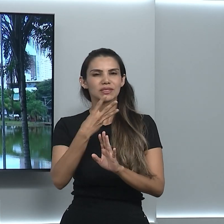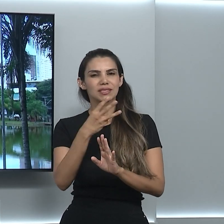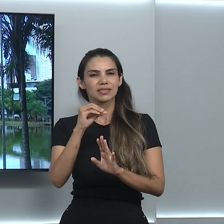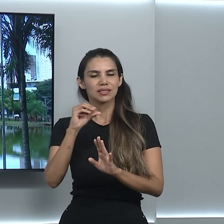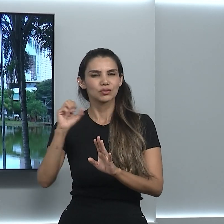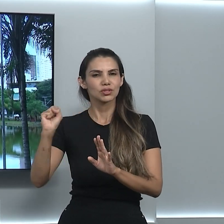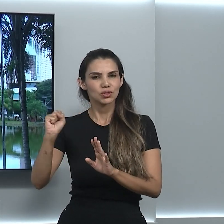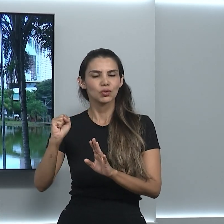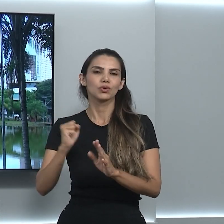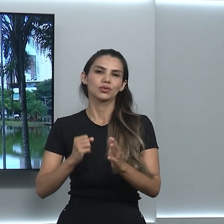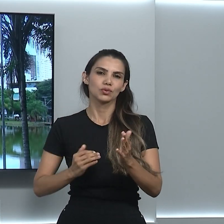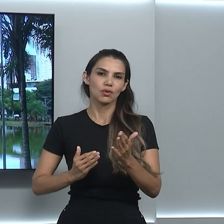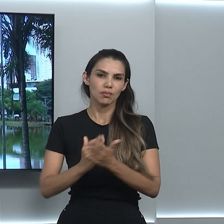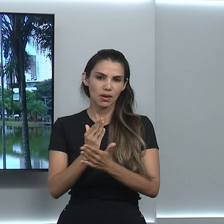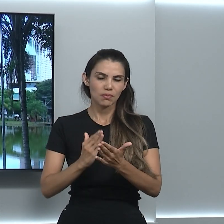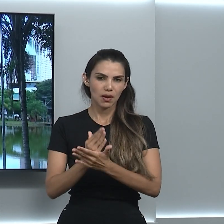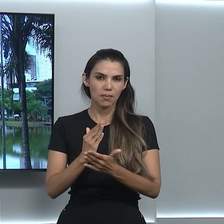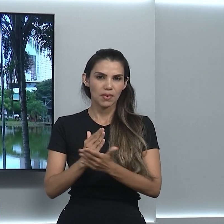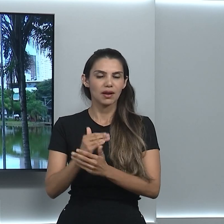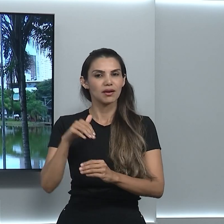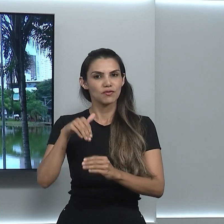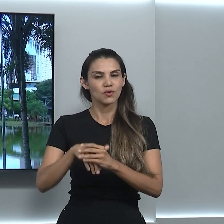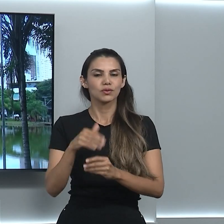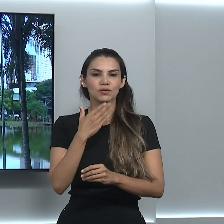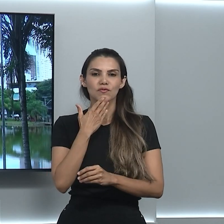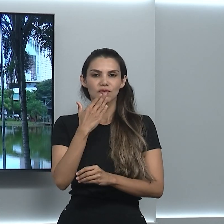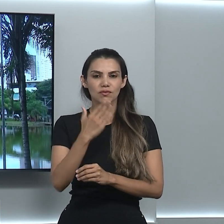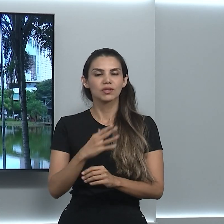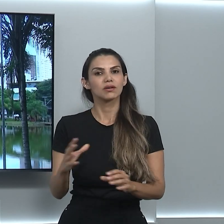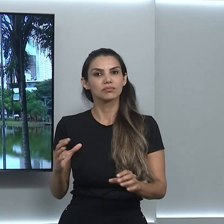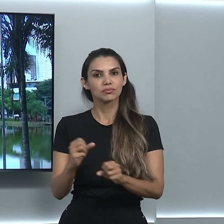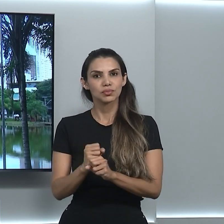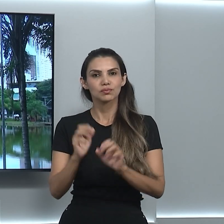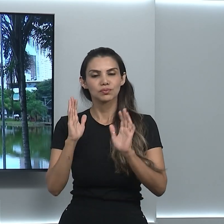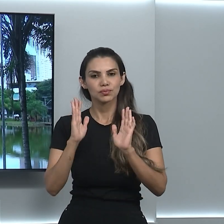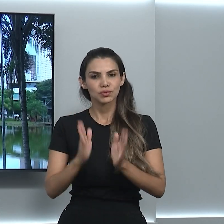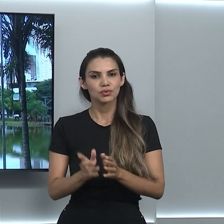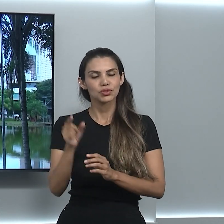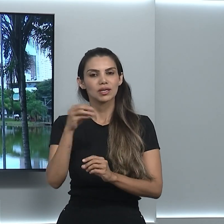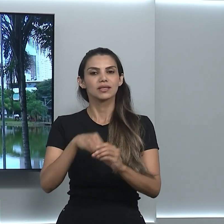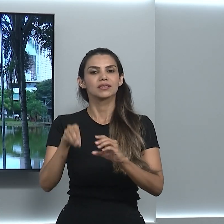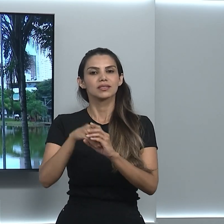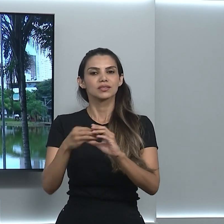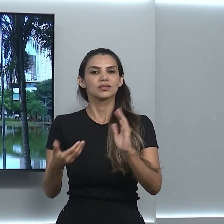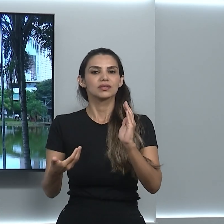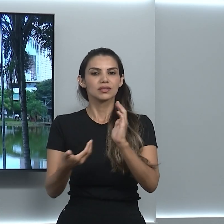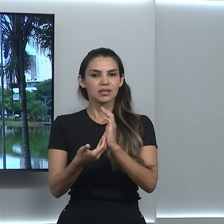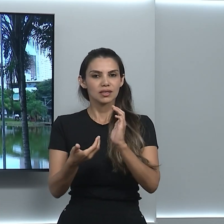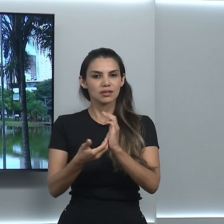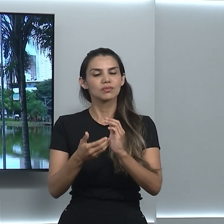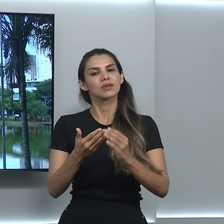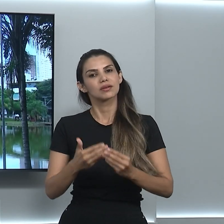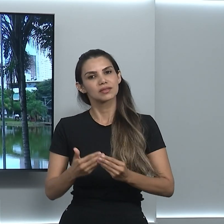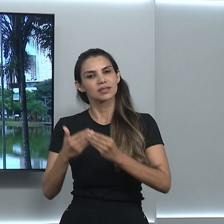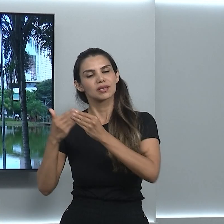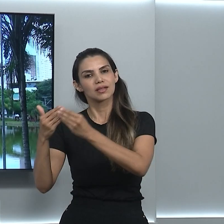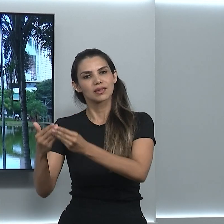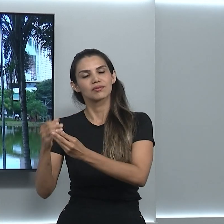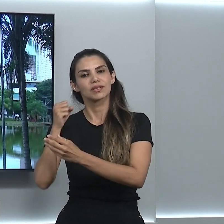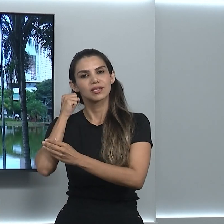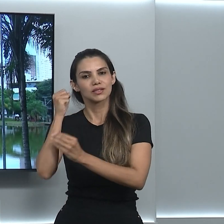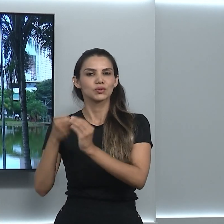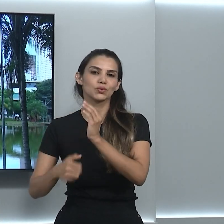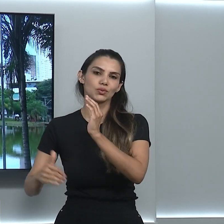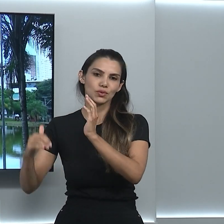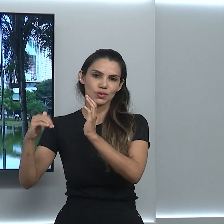votos favoráveis em 2 turnos de votação. Concluída sua análise na Câmara dos Deputados, o texto segue para aprovação no Senado Federal,